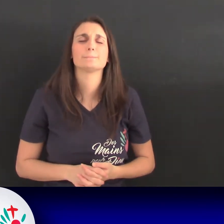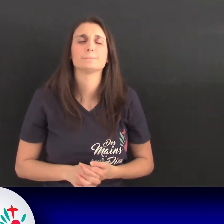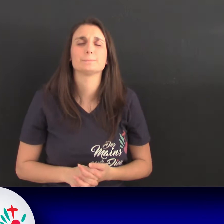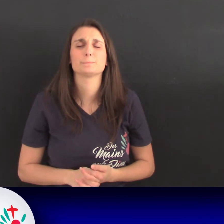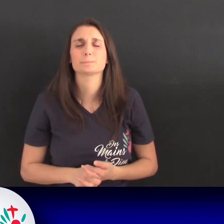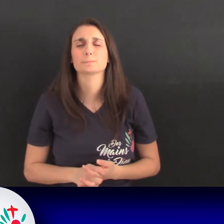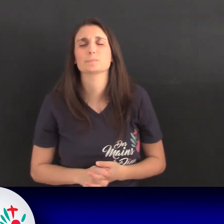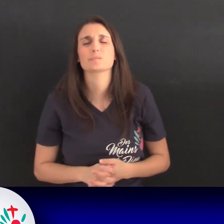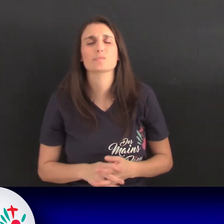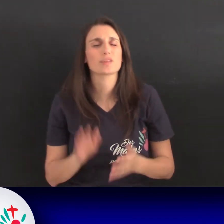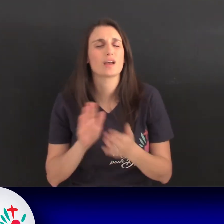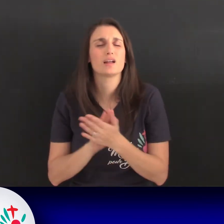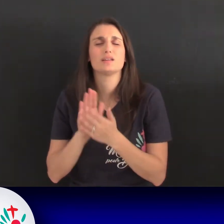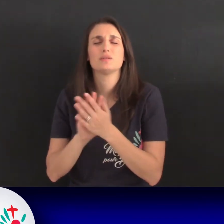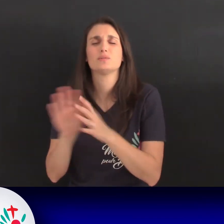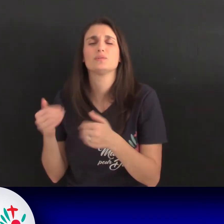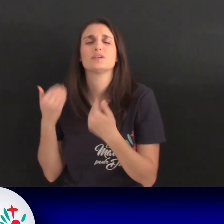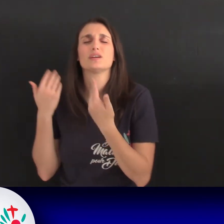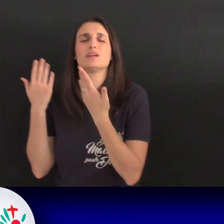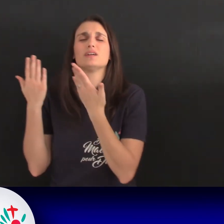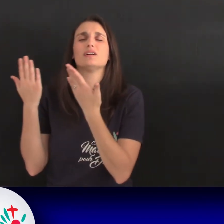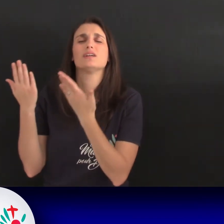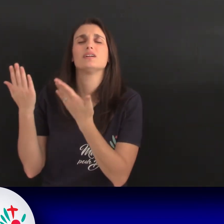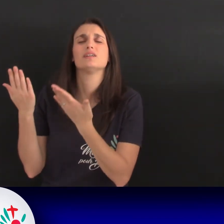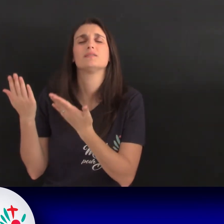Alléluia, alléluia.